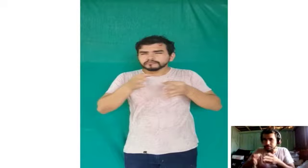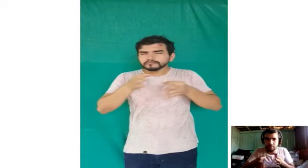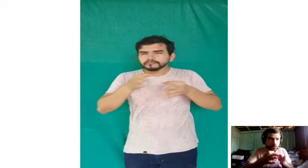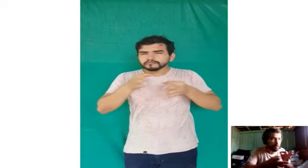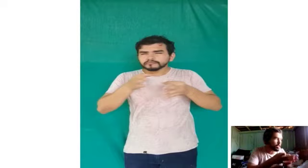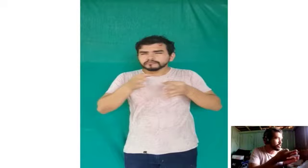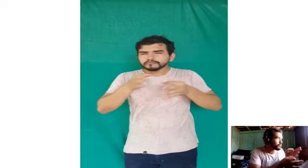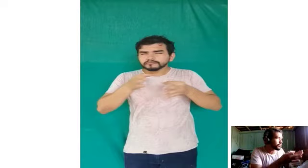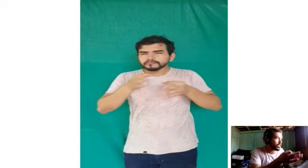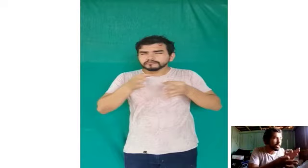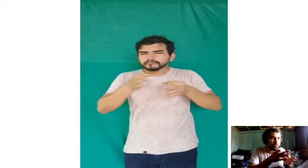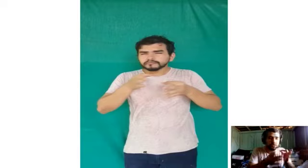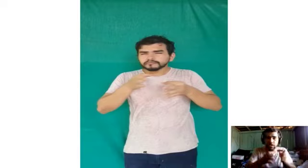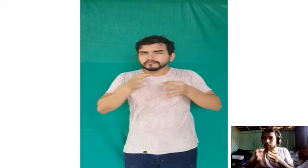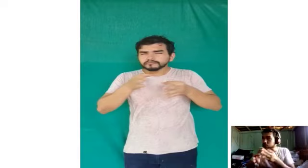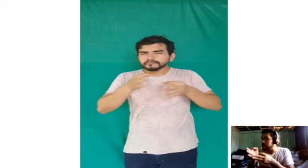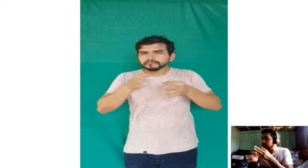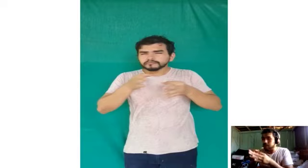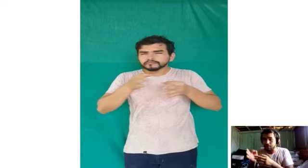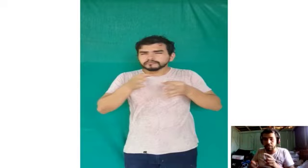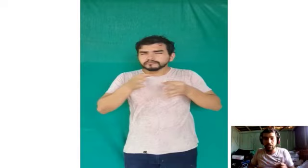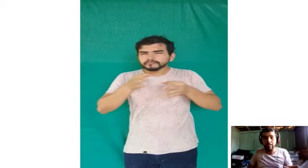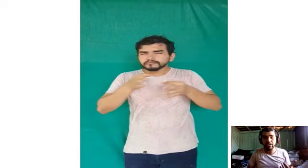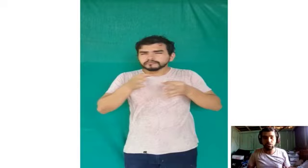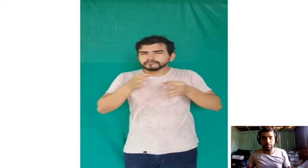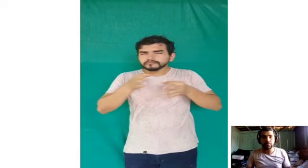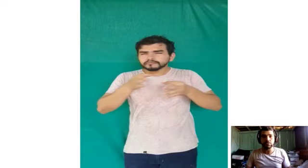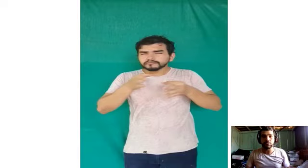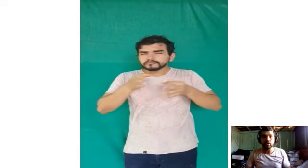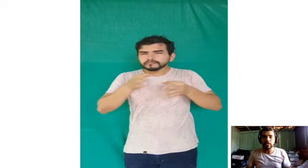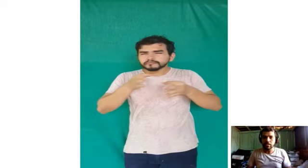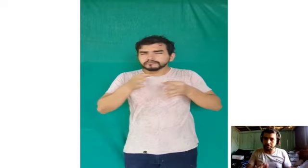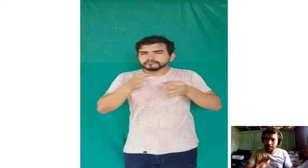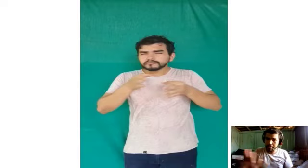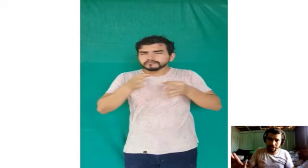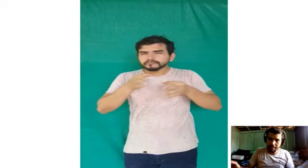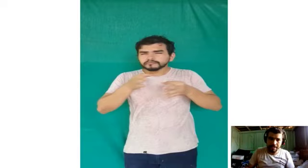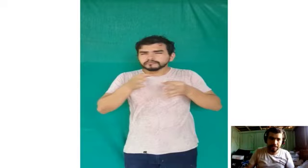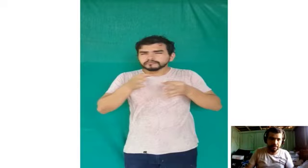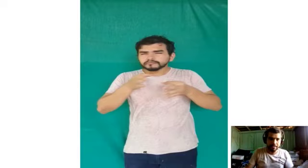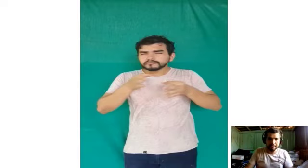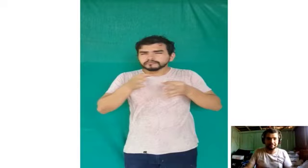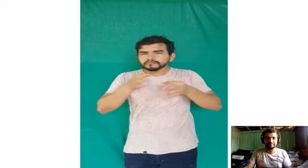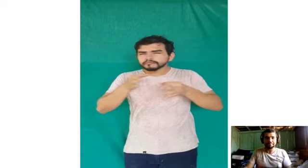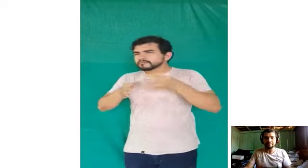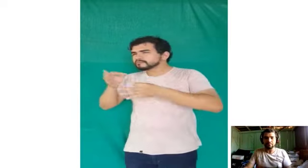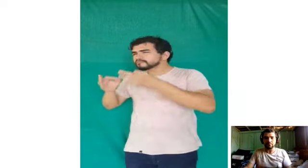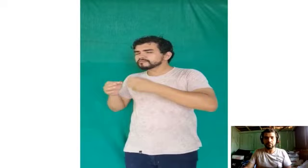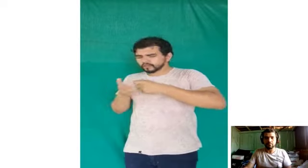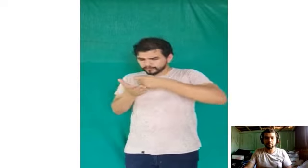ó, olhando para os lados, como se estivesse olhando mais de uma pessoa. Não tem nem como errar, colega.